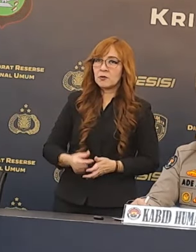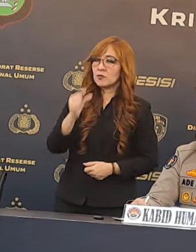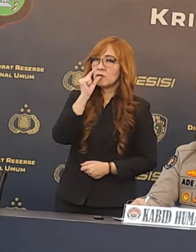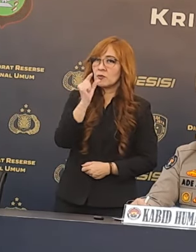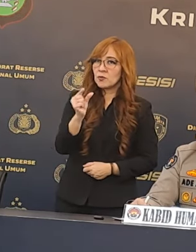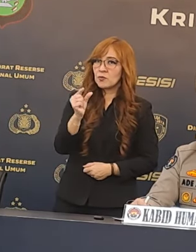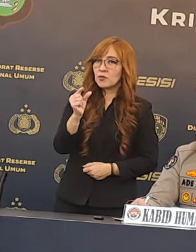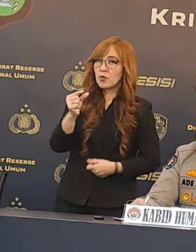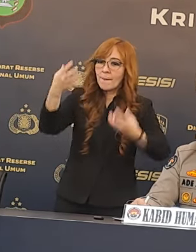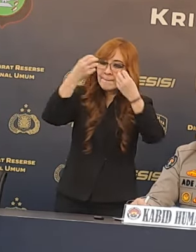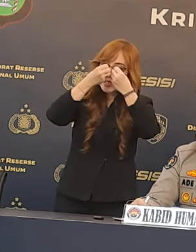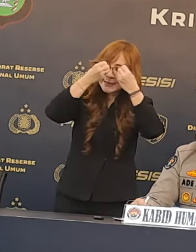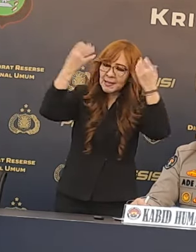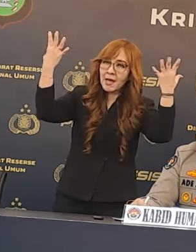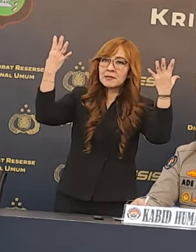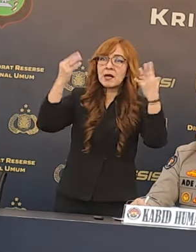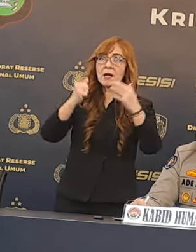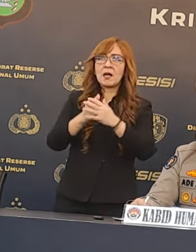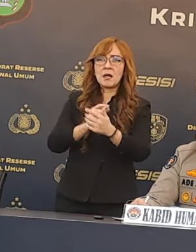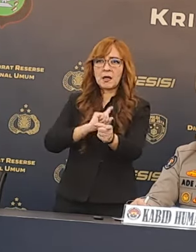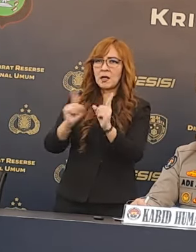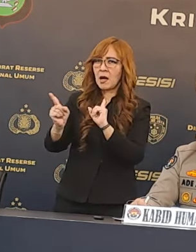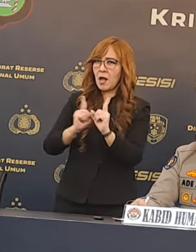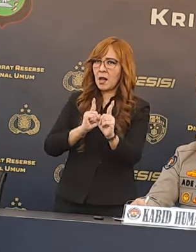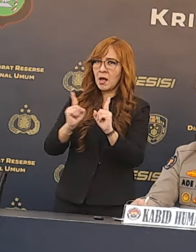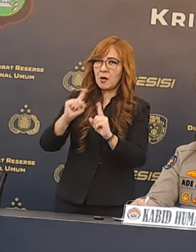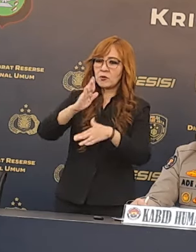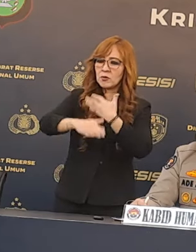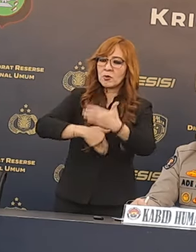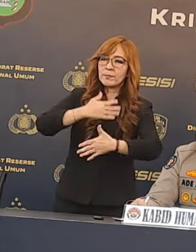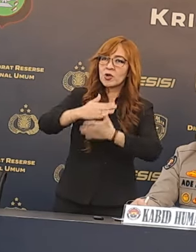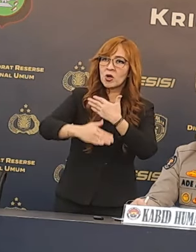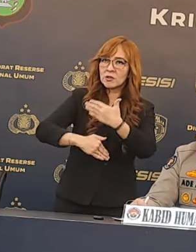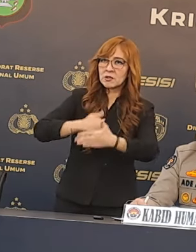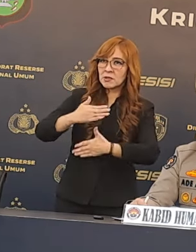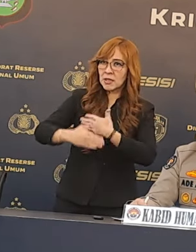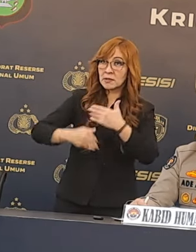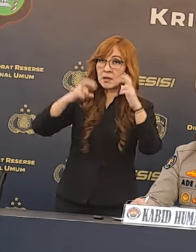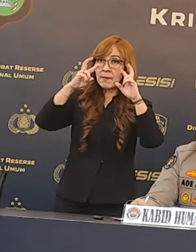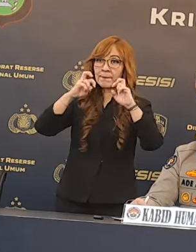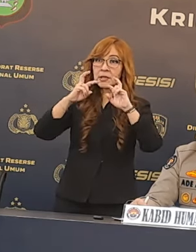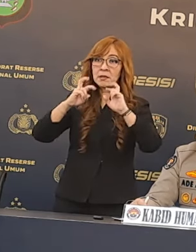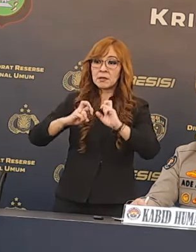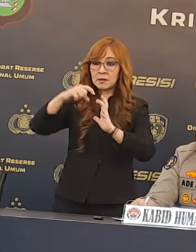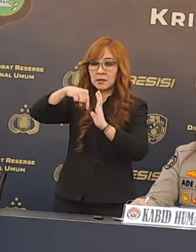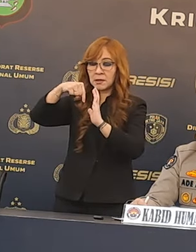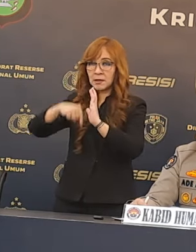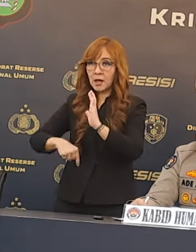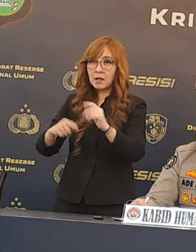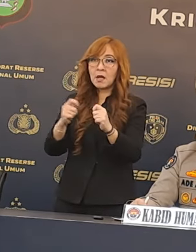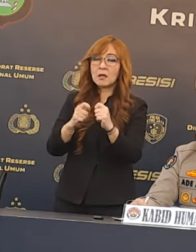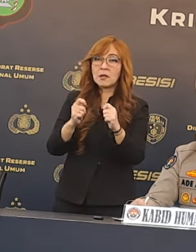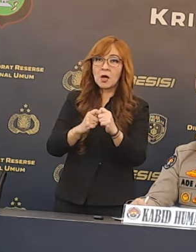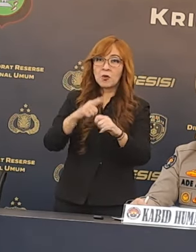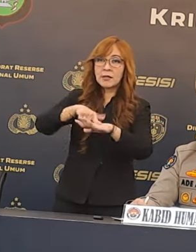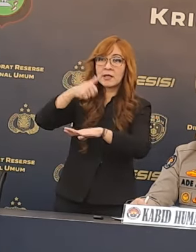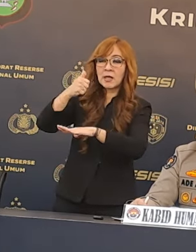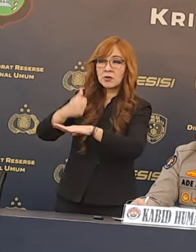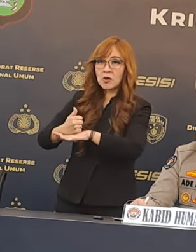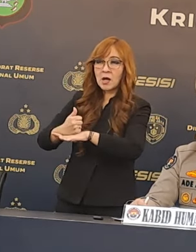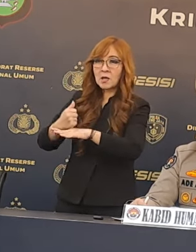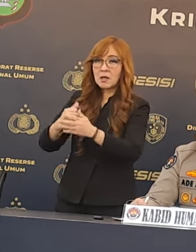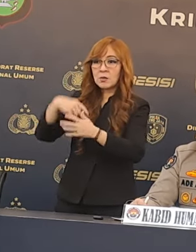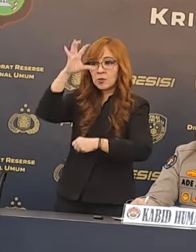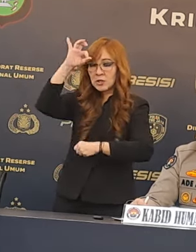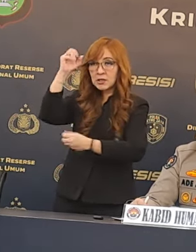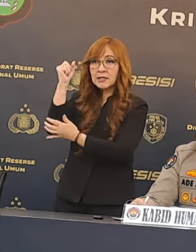untuk memberikan penjelasan bahwa proses penyidikan yang dilakukan oleh Direktorat Krim Umum